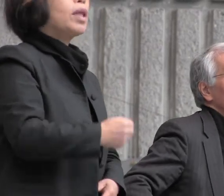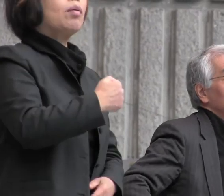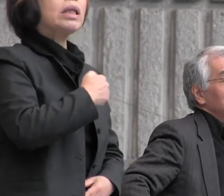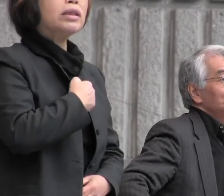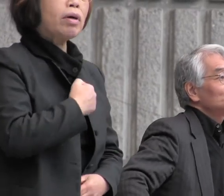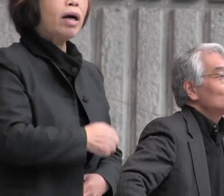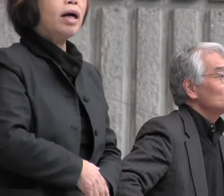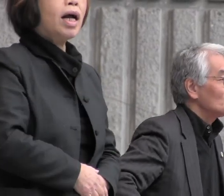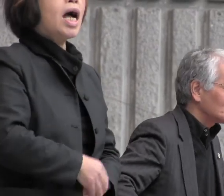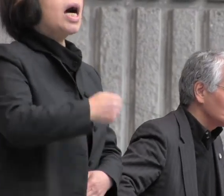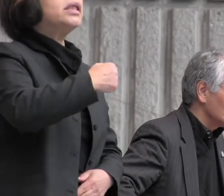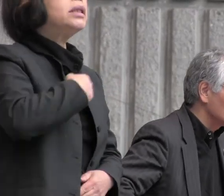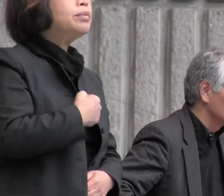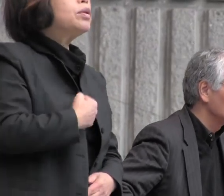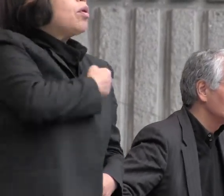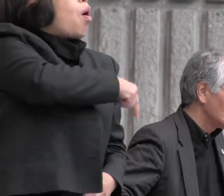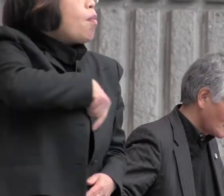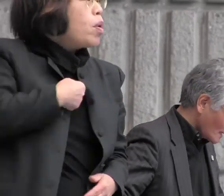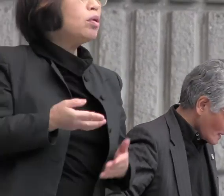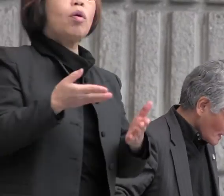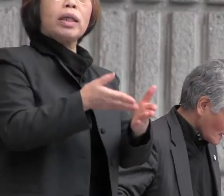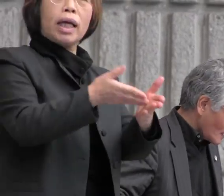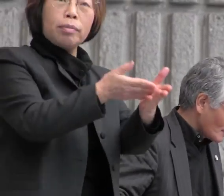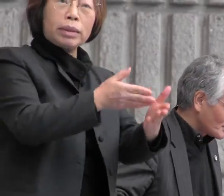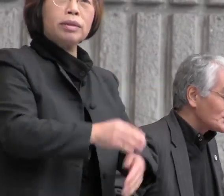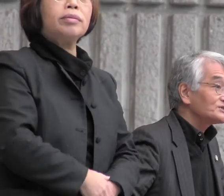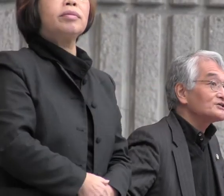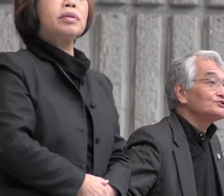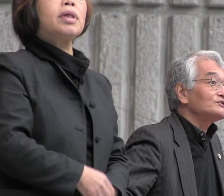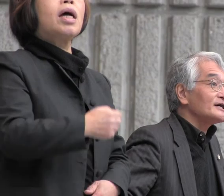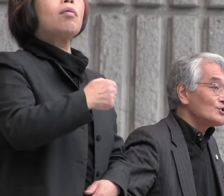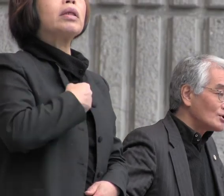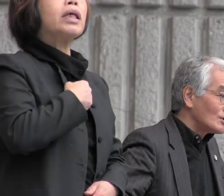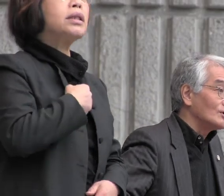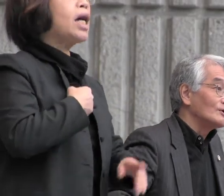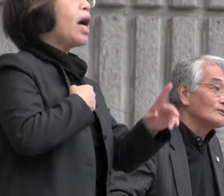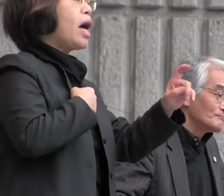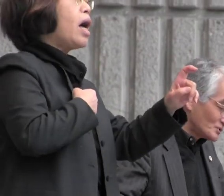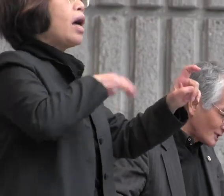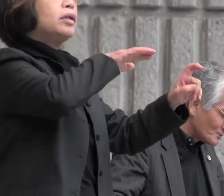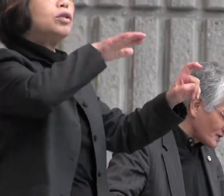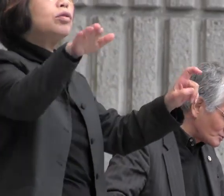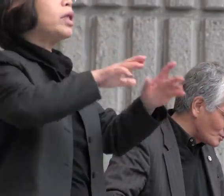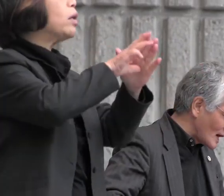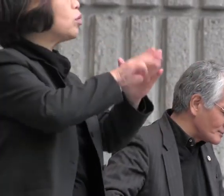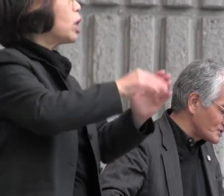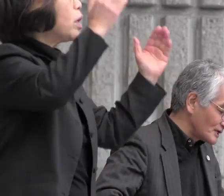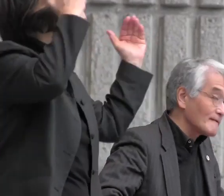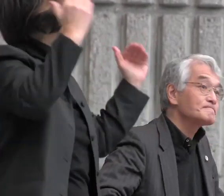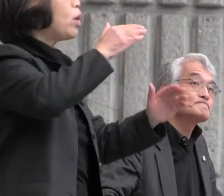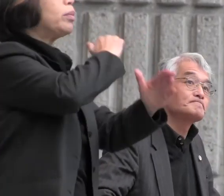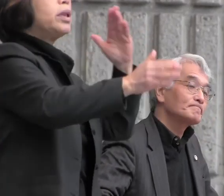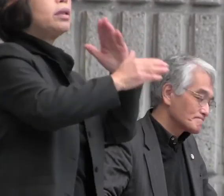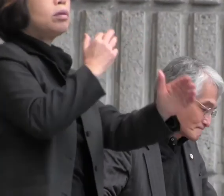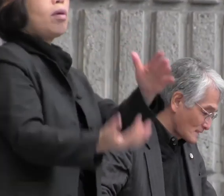私は自分の思いを語ります。私が10代の頃、ベトナム戦争があり